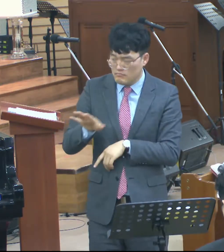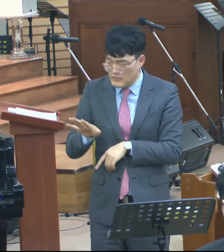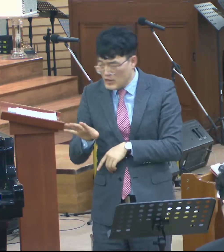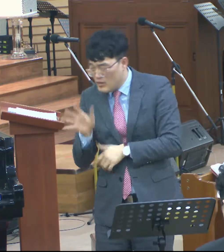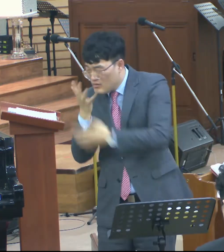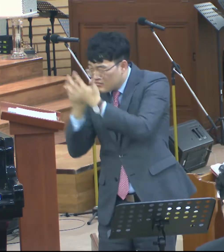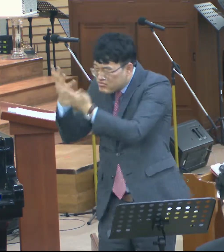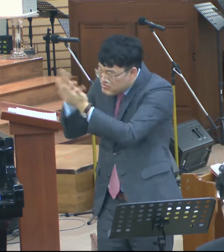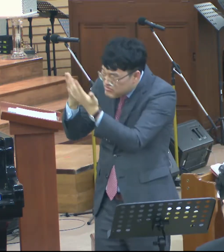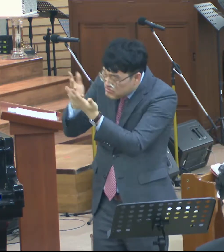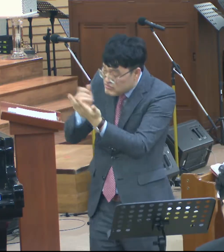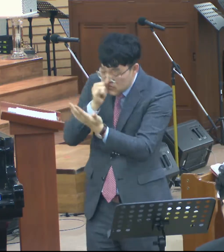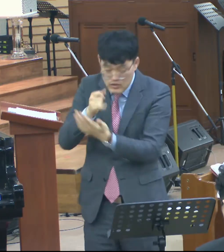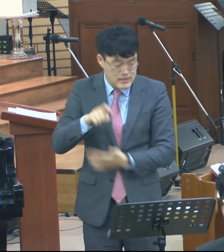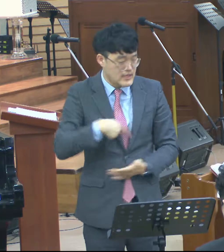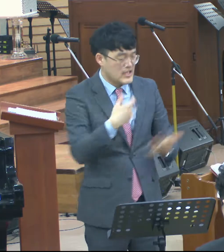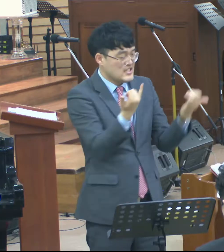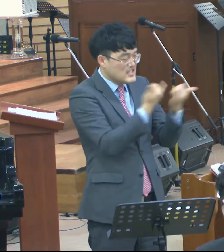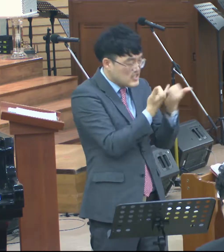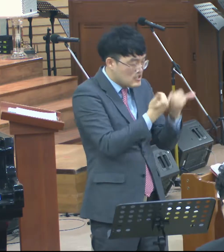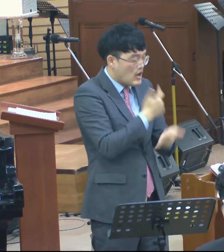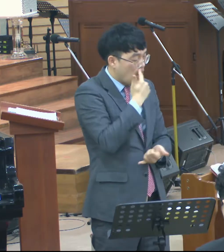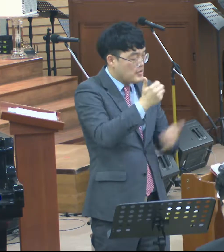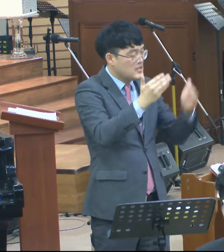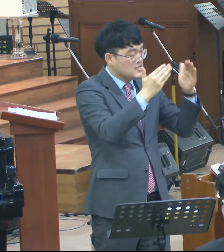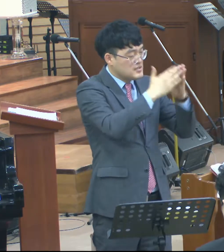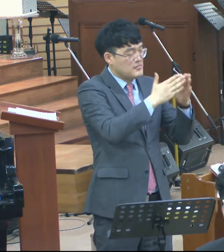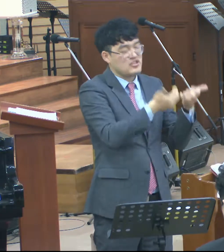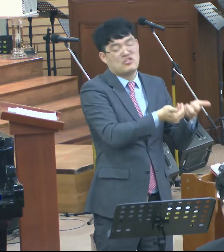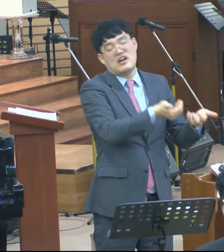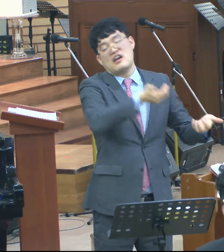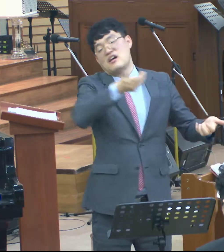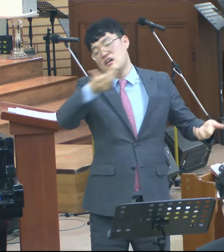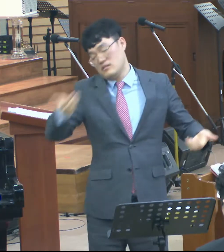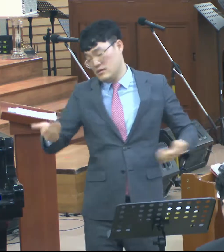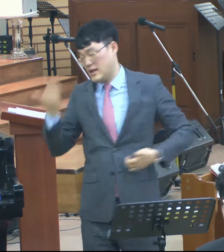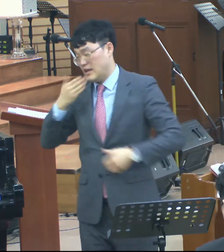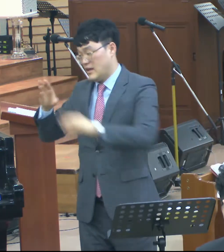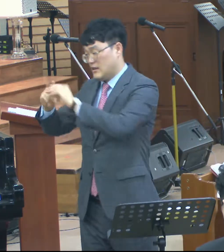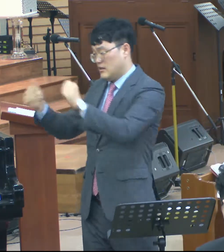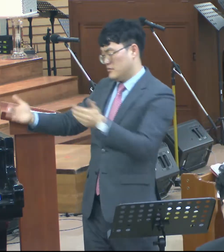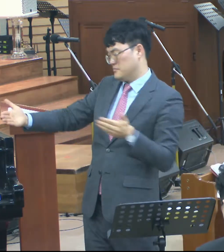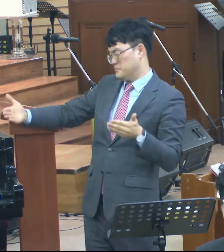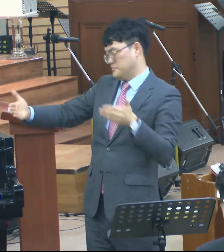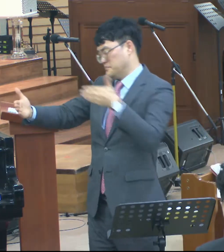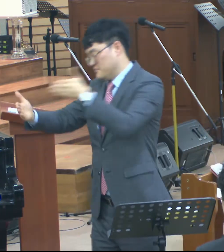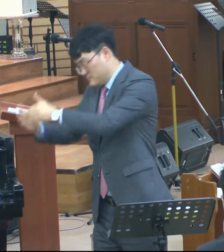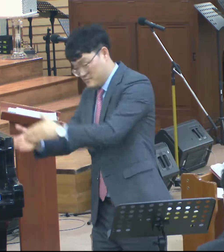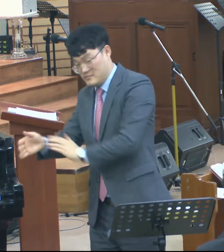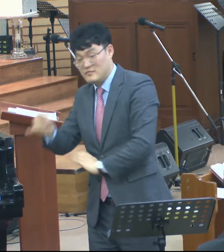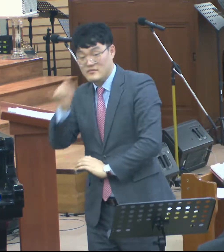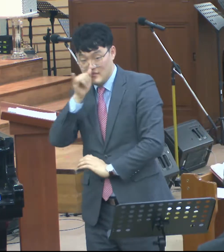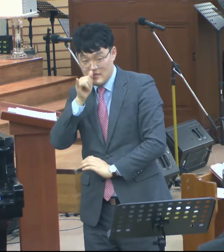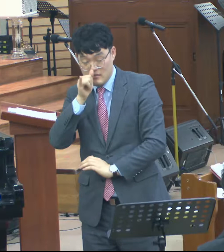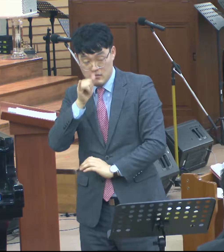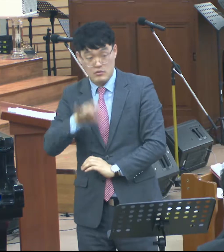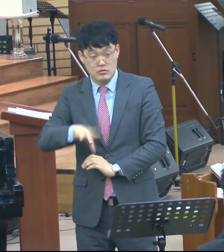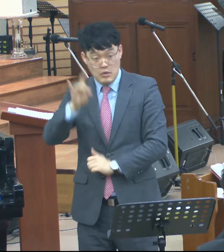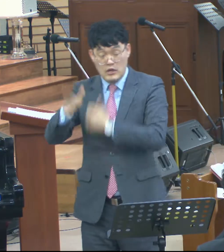떠나 가나안 땅에 정착한 이야기가 소개되어 있어요. 앞부분은 굉장히 믿음이 좋은 사람으로 보여졌지만 어려움이